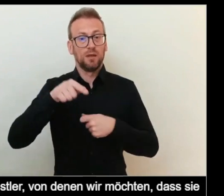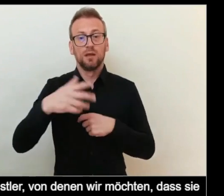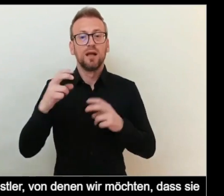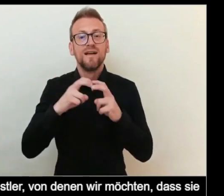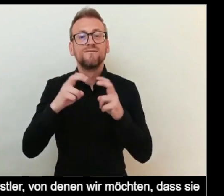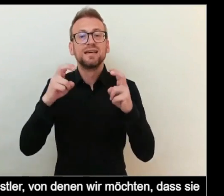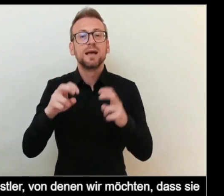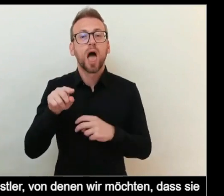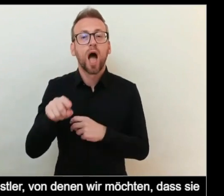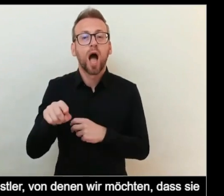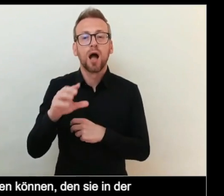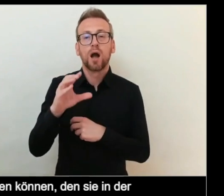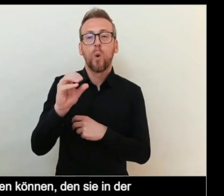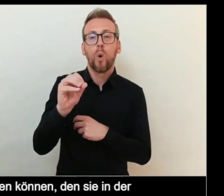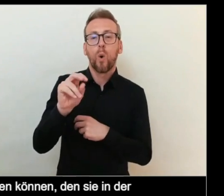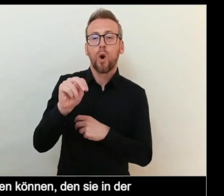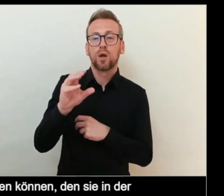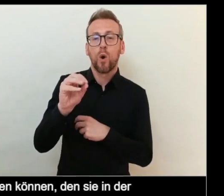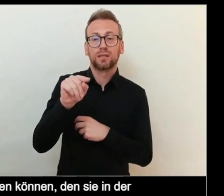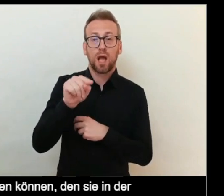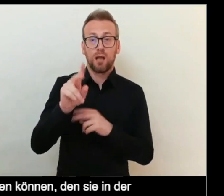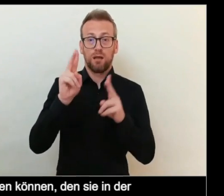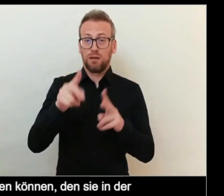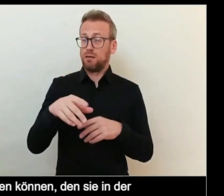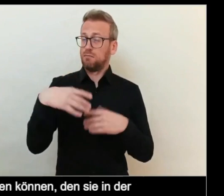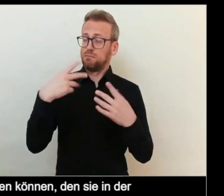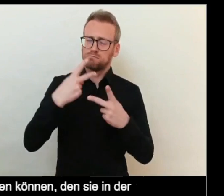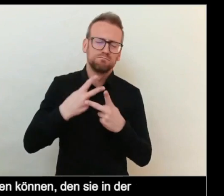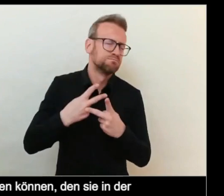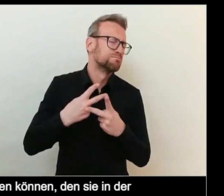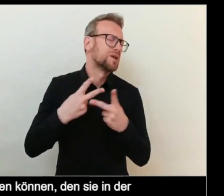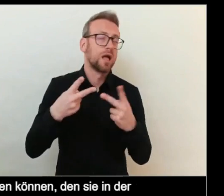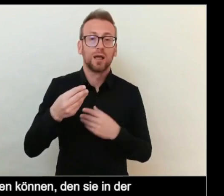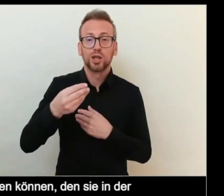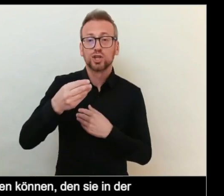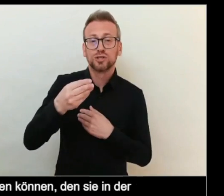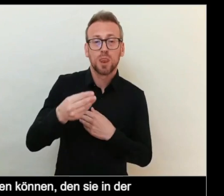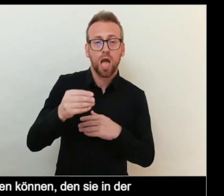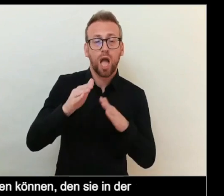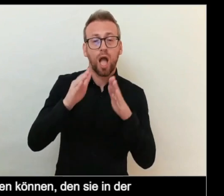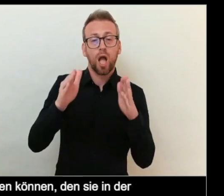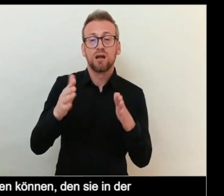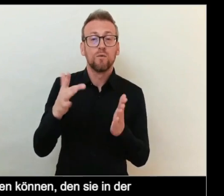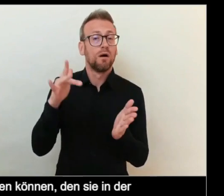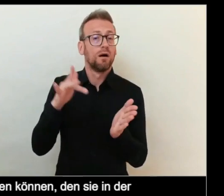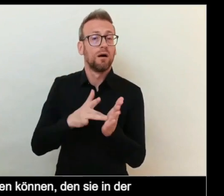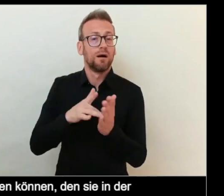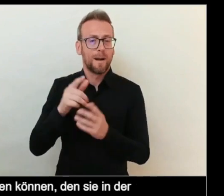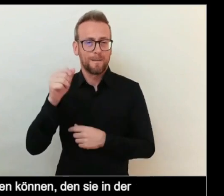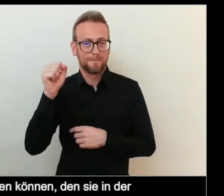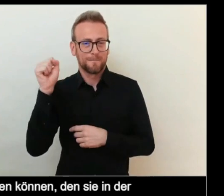Bayern. Und deswegen unterstützen wir auch alle Solidaritätsbekundungen von Einrichtungen in Bayern, die eben zeigen, dass